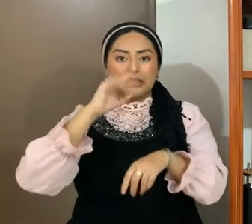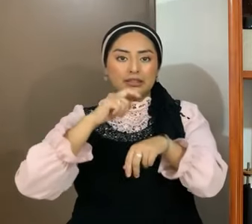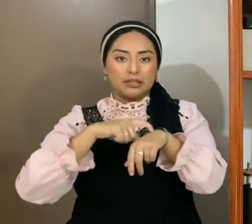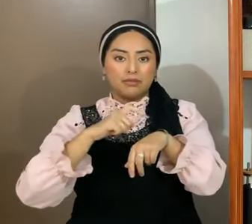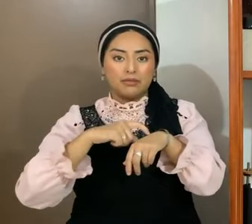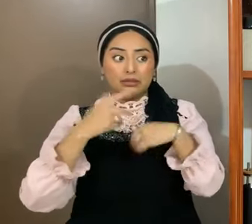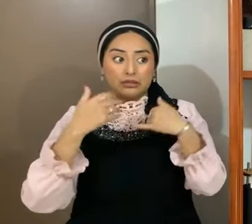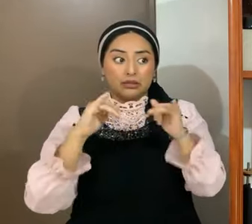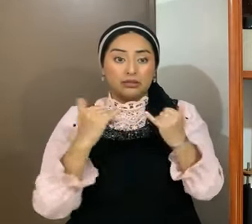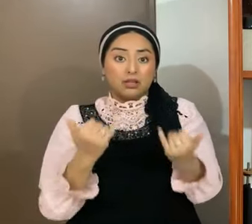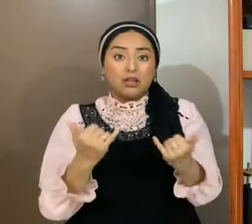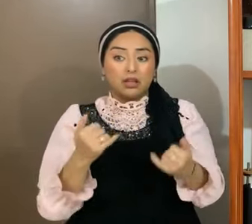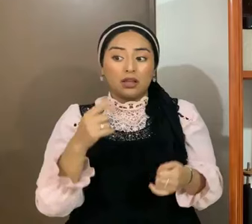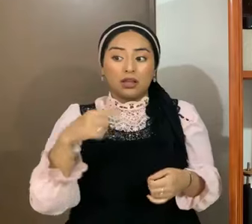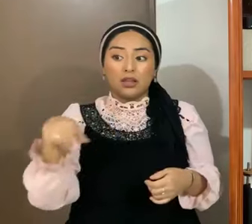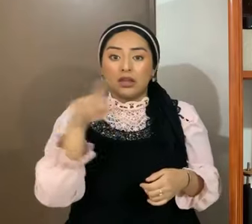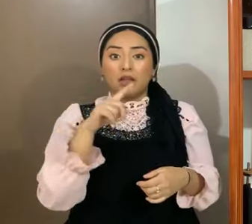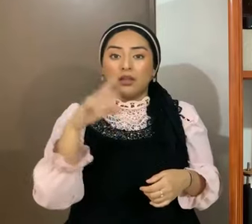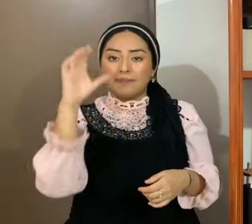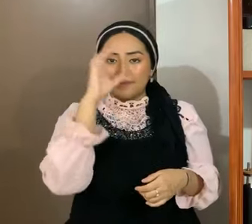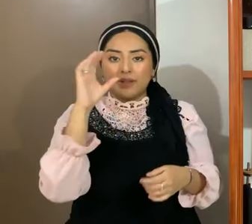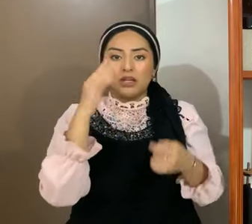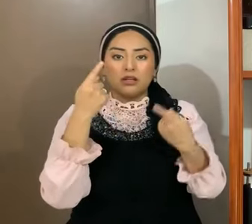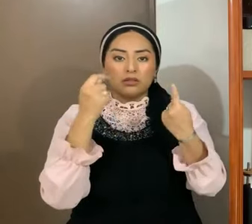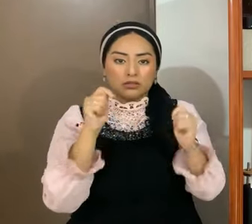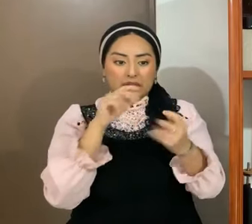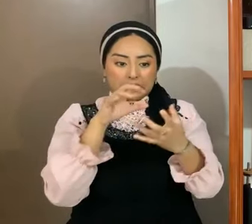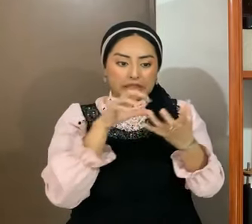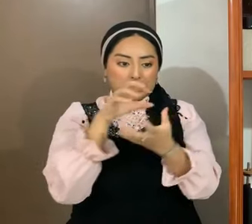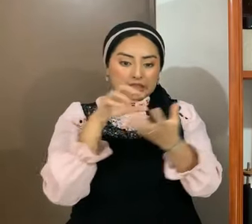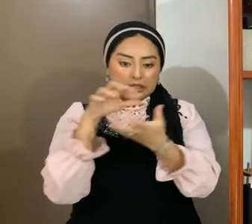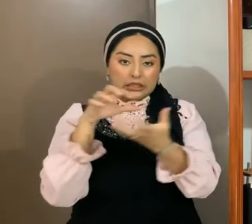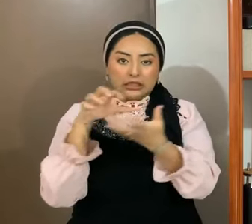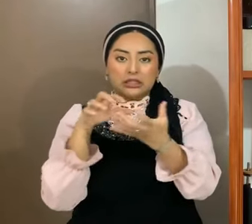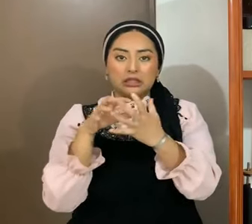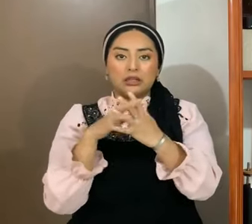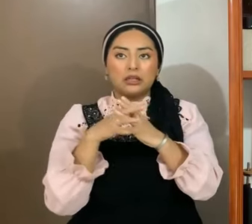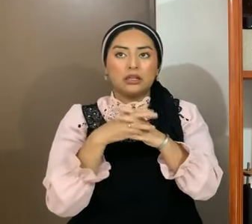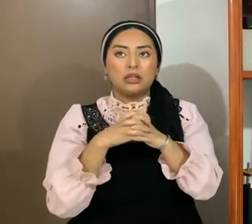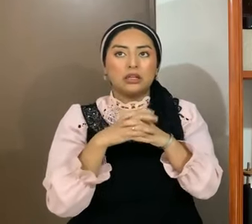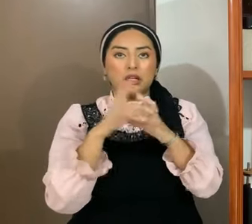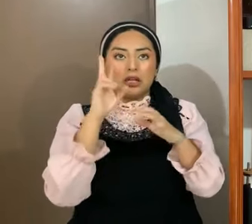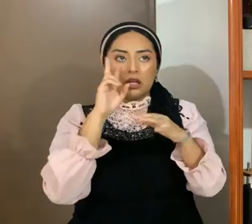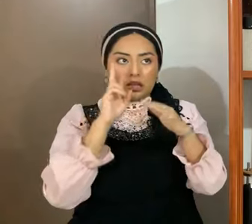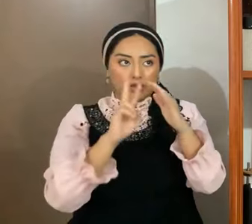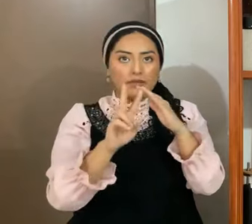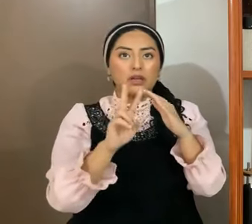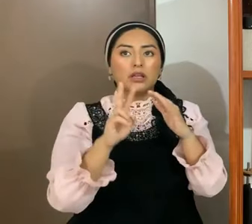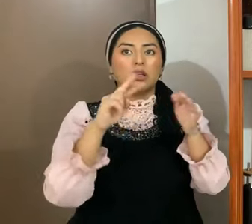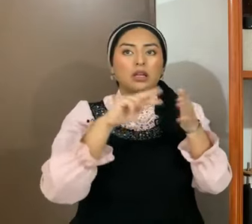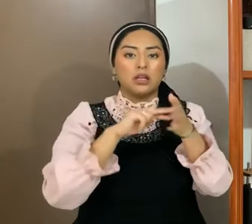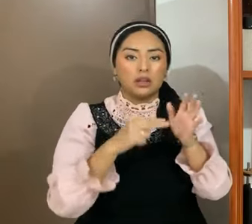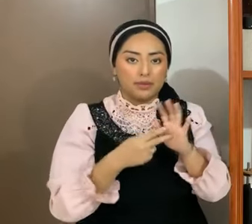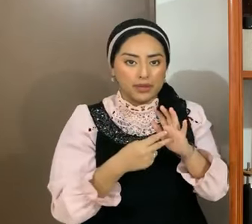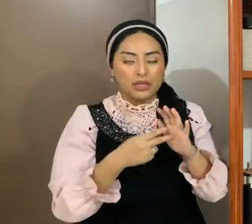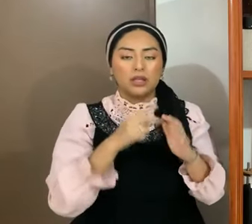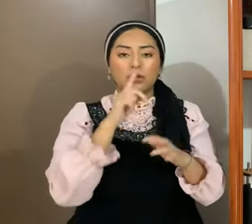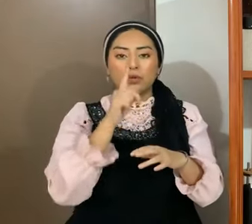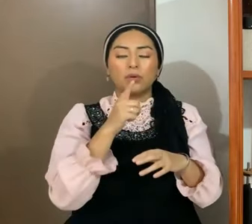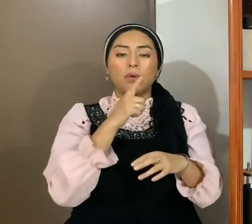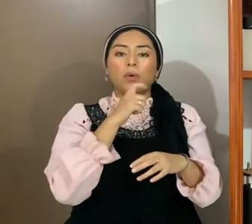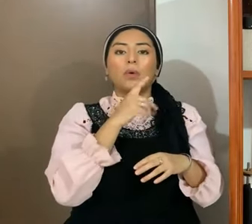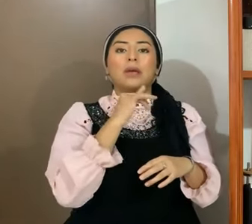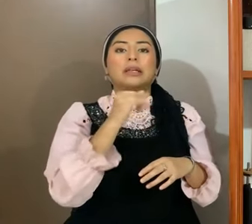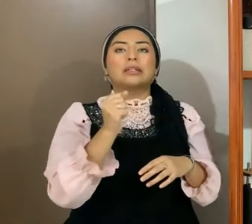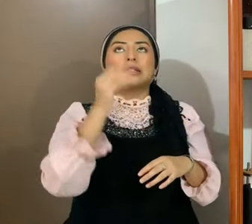tiempo y aún hoy buscan distorsionar la visión, el concepto real de quién